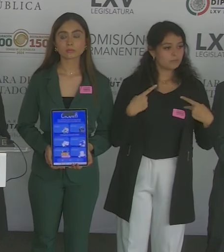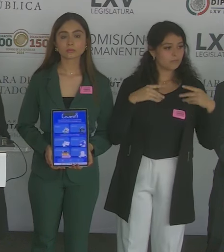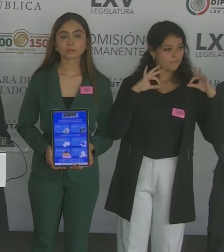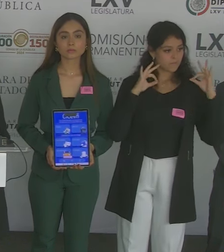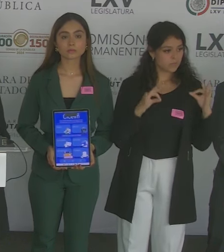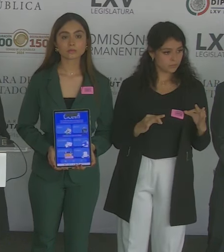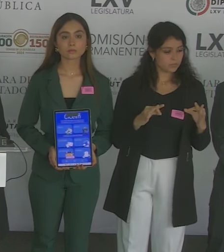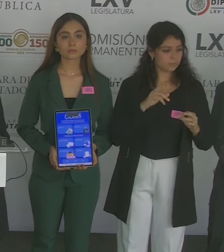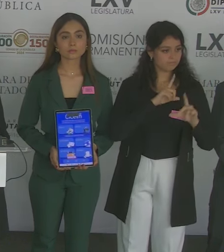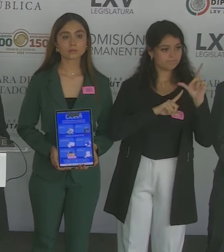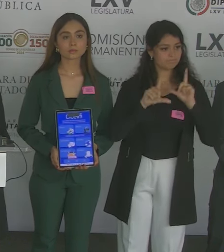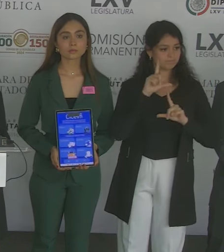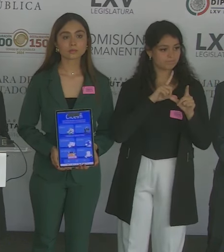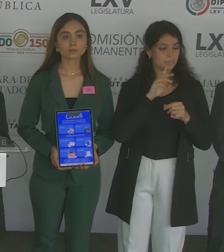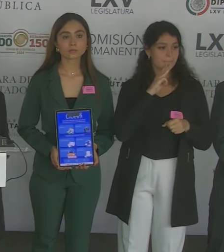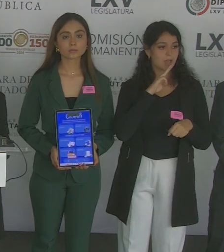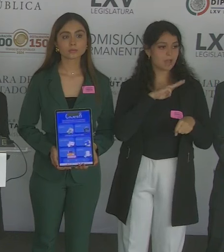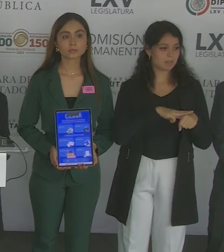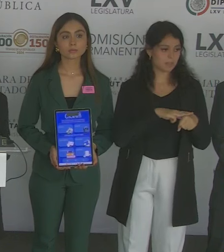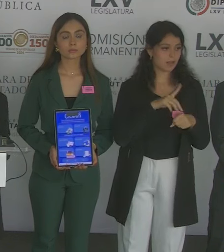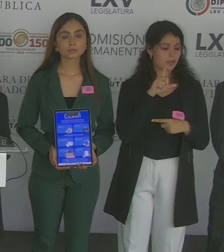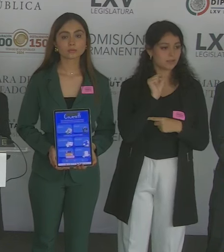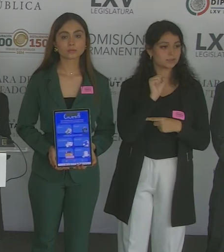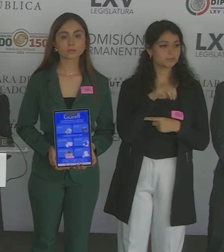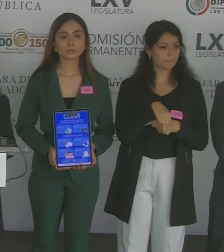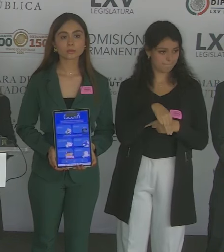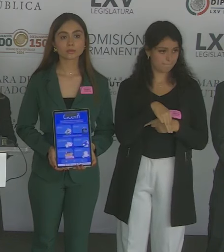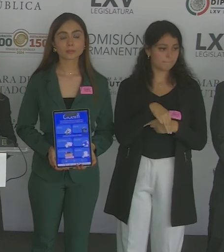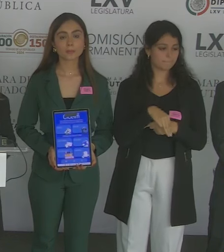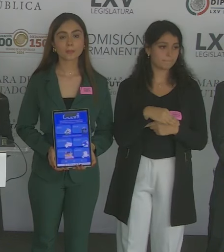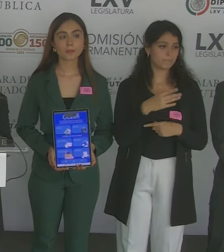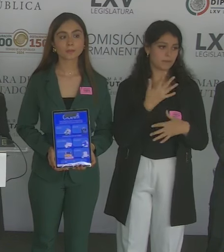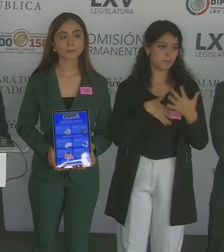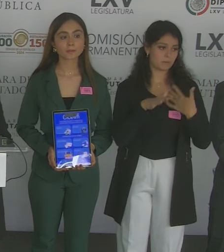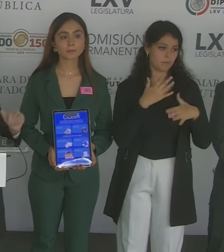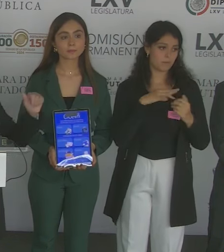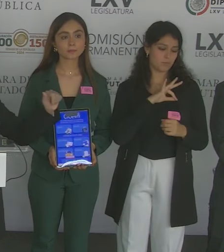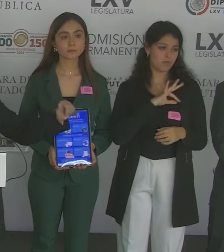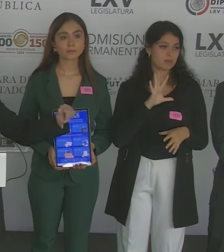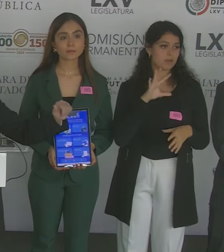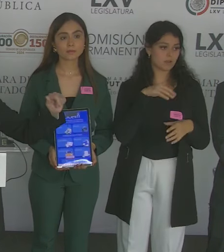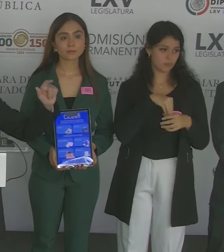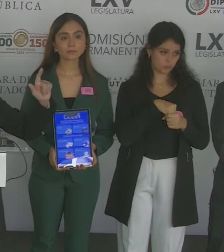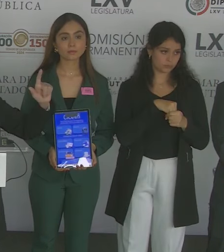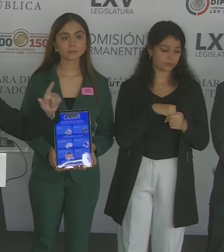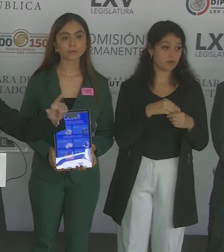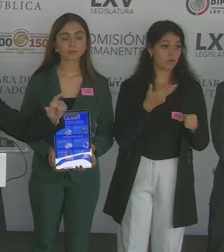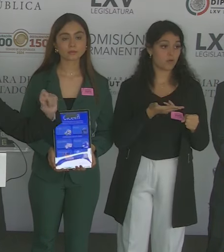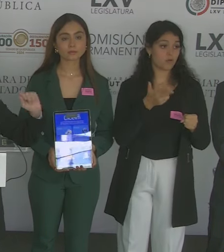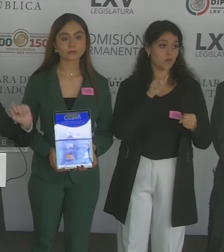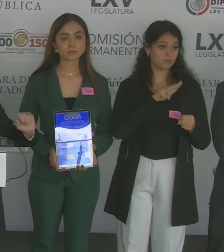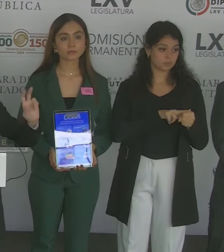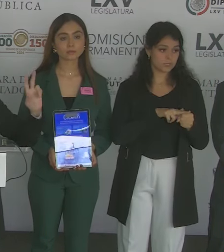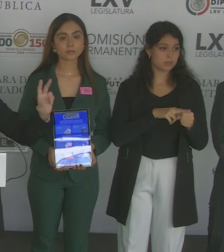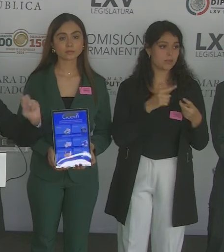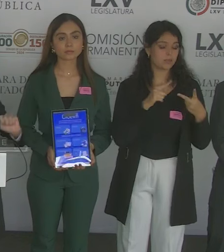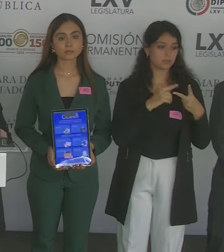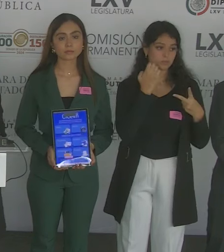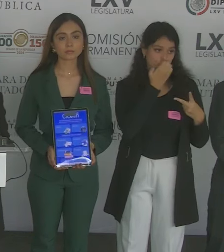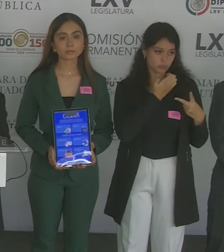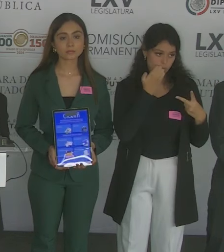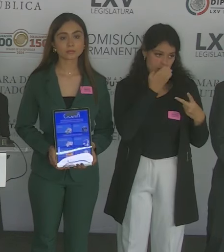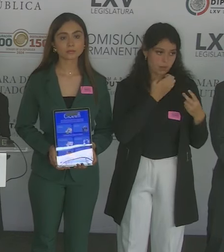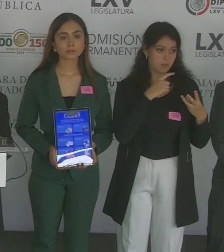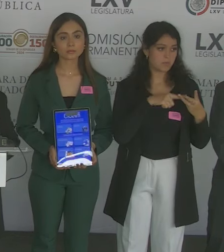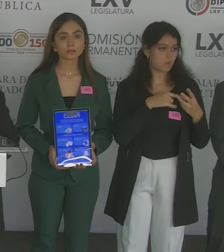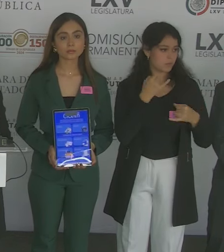y su lengua madre la lengua de señas mexicana puedan ser incluidos en los hospitales en las escuelas Y en todo